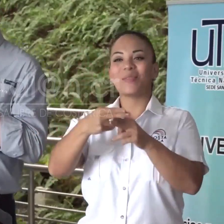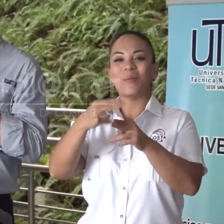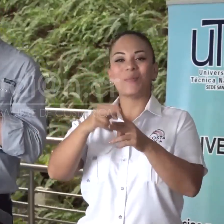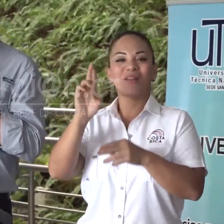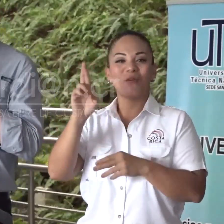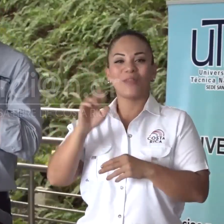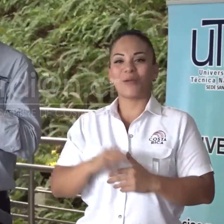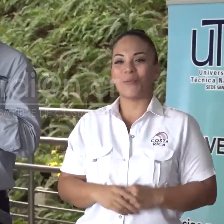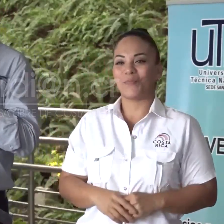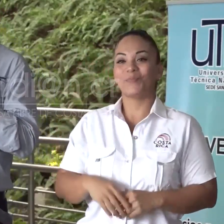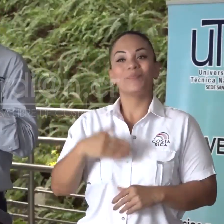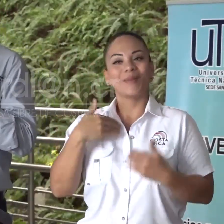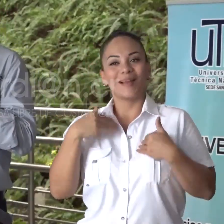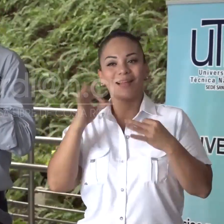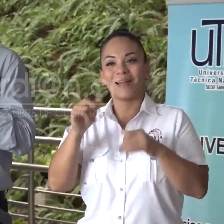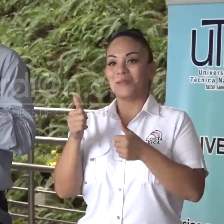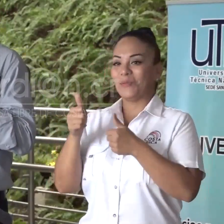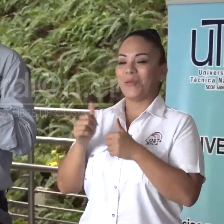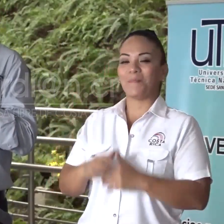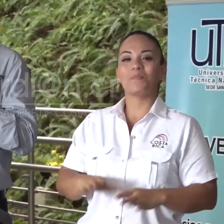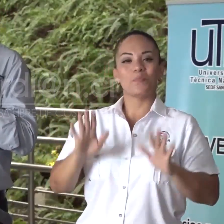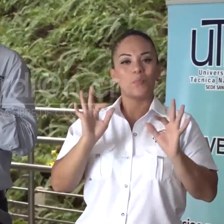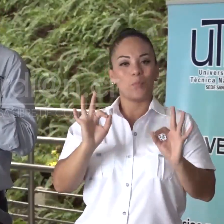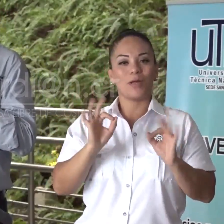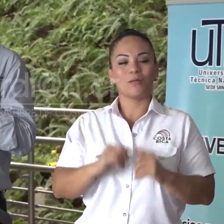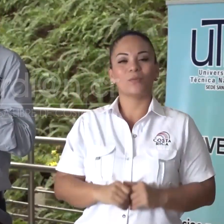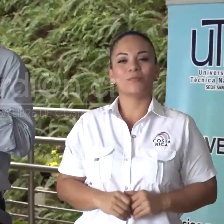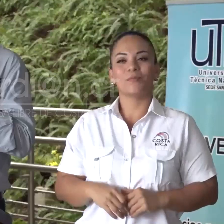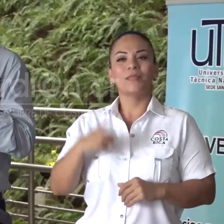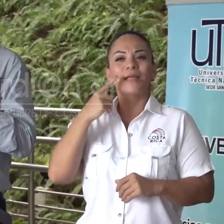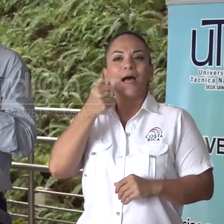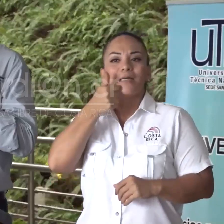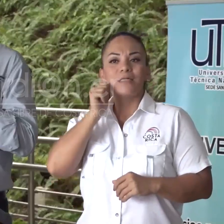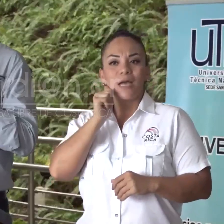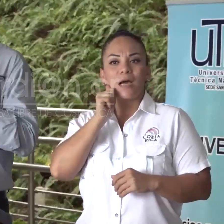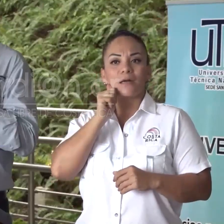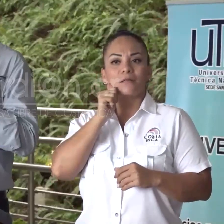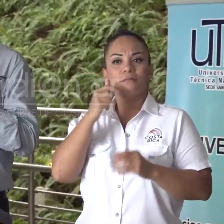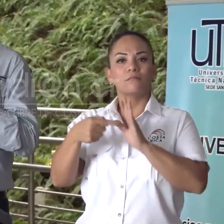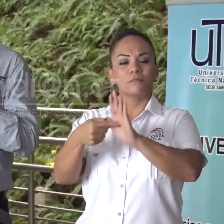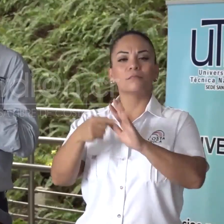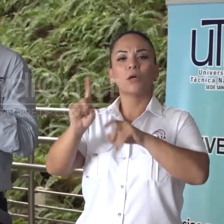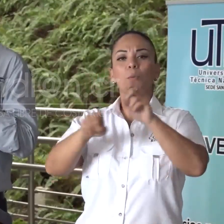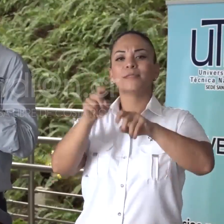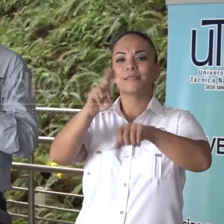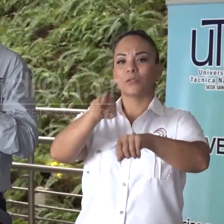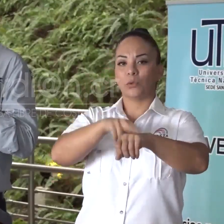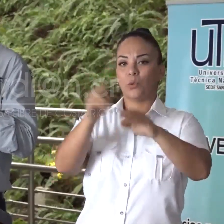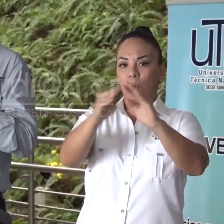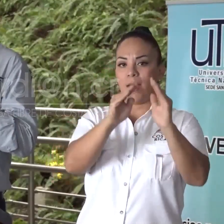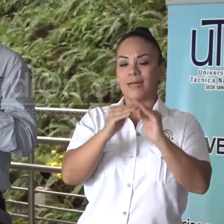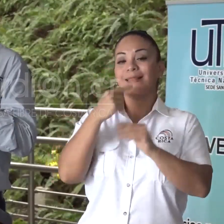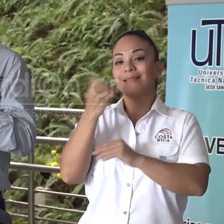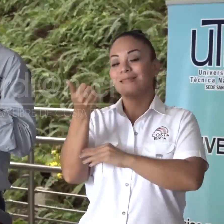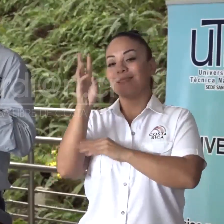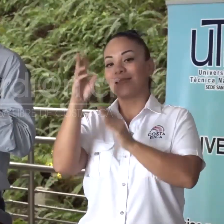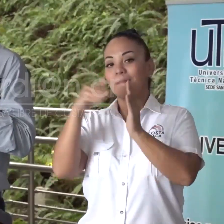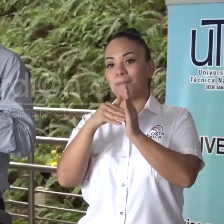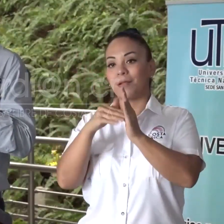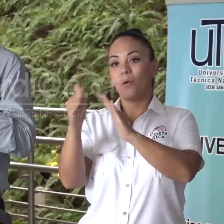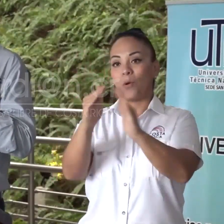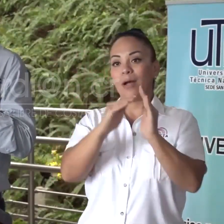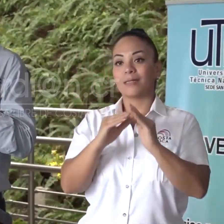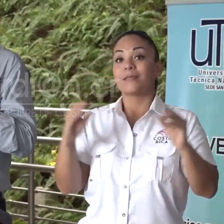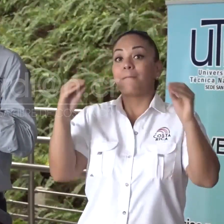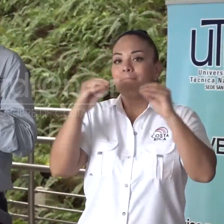vida. Me alegra. Don Rodrigo, ayer se reveló la encuesta nacional de hogares que refleja 16,000 hogares